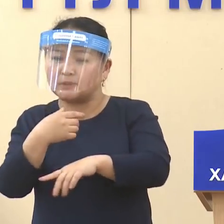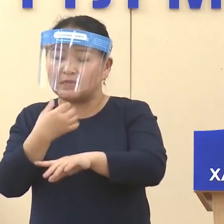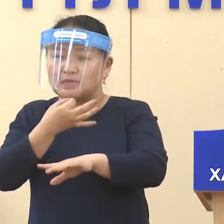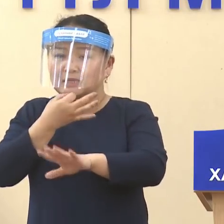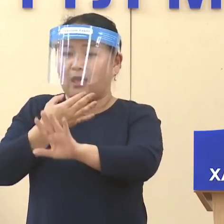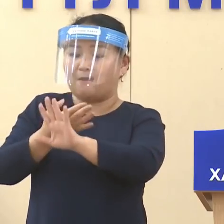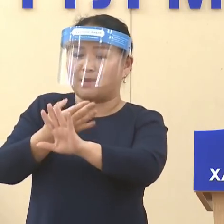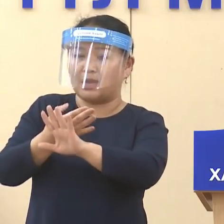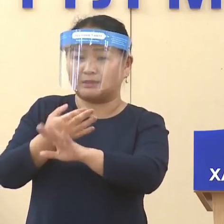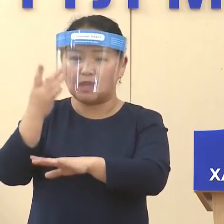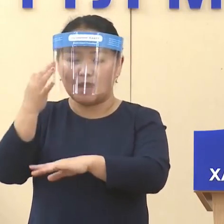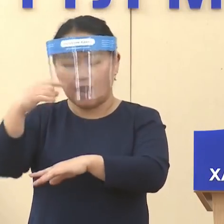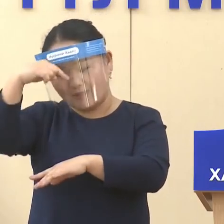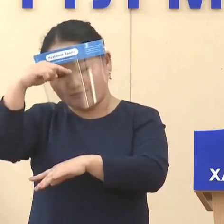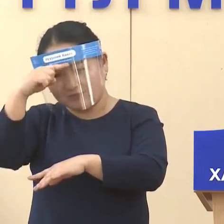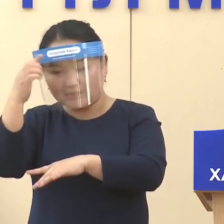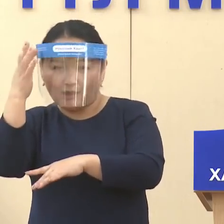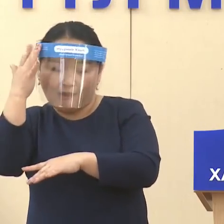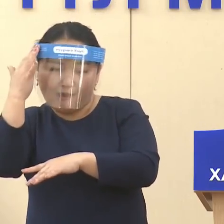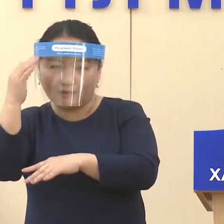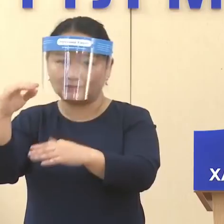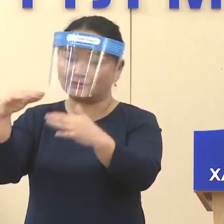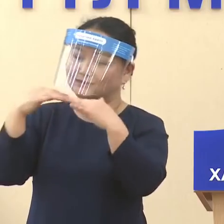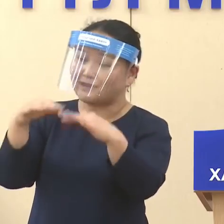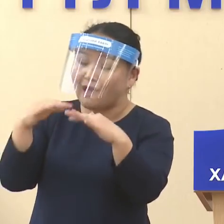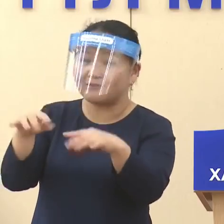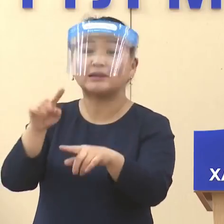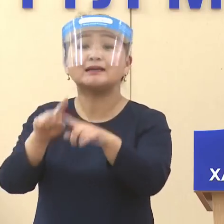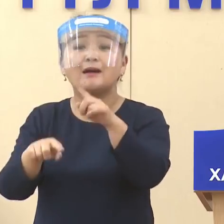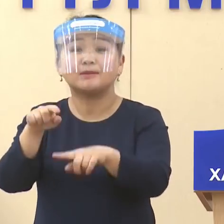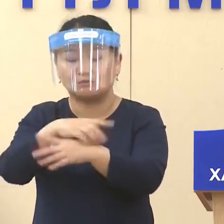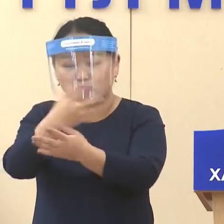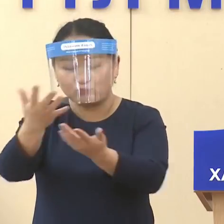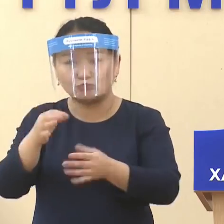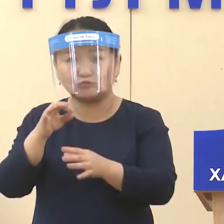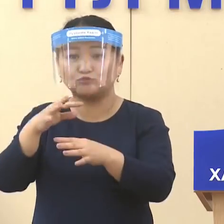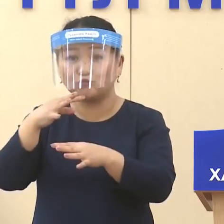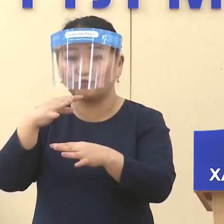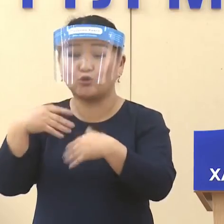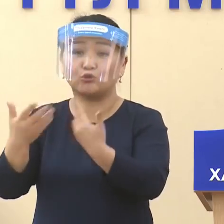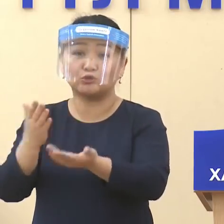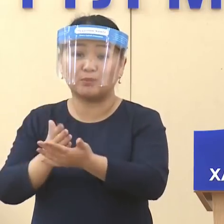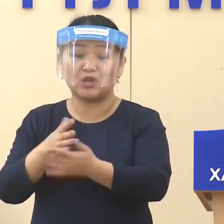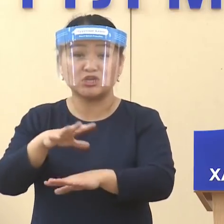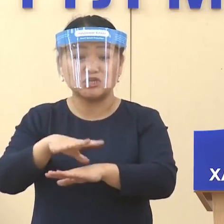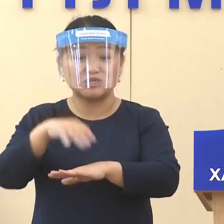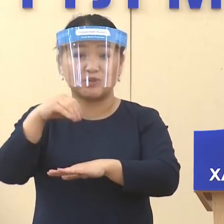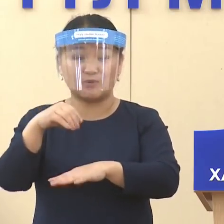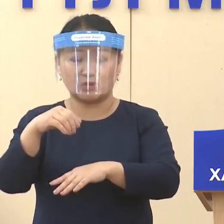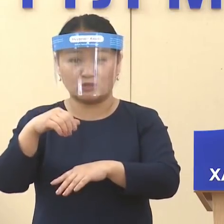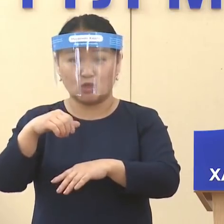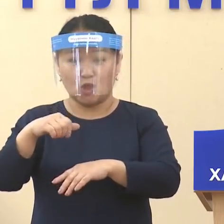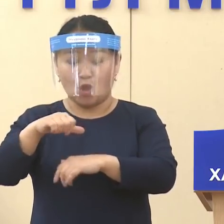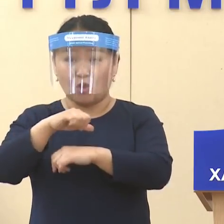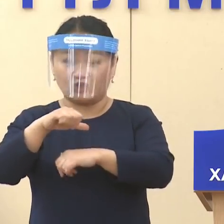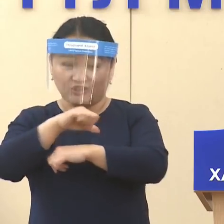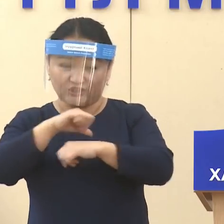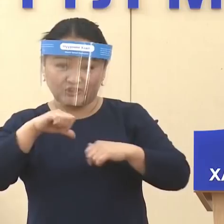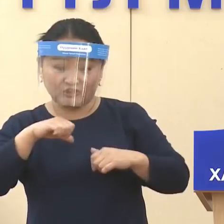сэргийлэх эмчилгээний зааврын талаарх зөвлөмж үл авсан. За Швед улсын нэг иргэн коронавирус бол